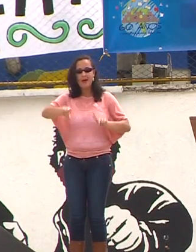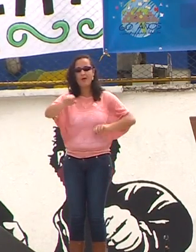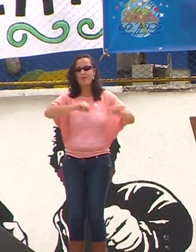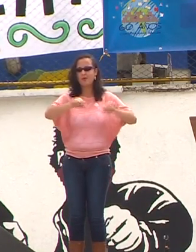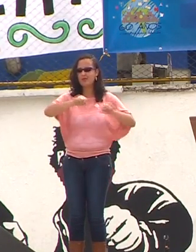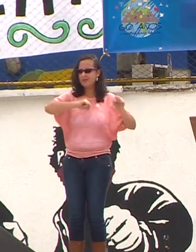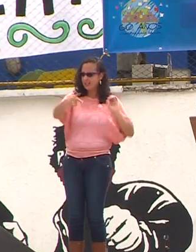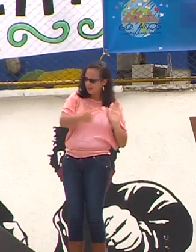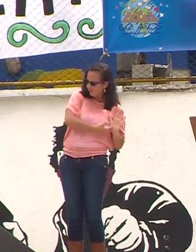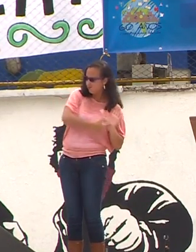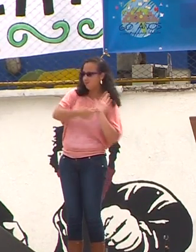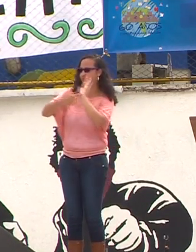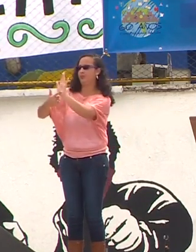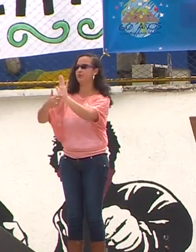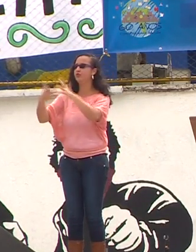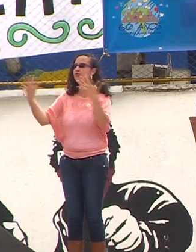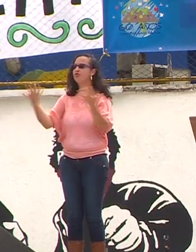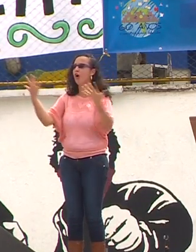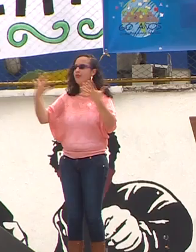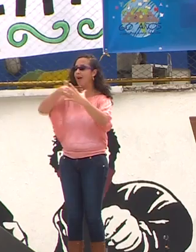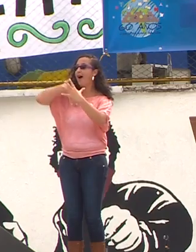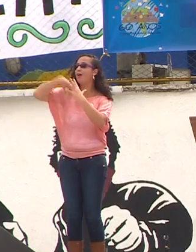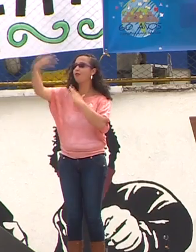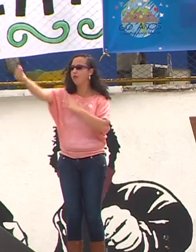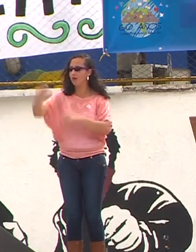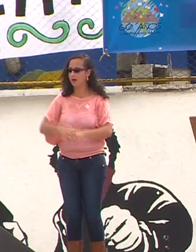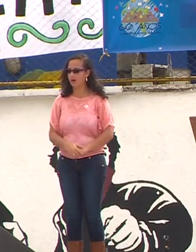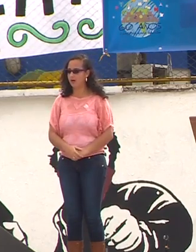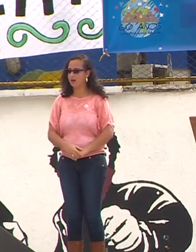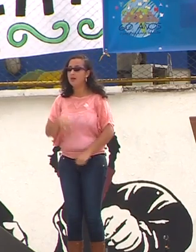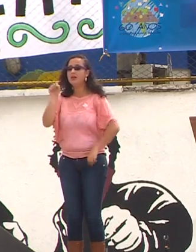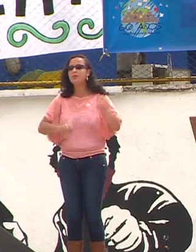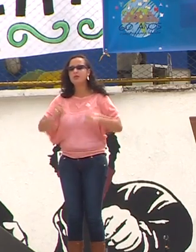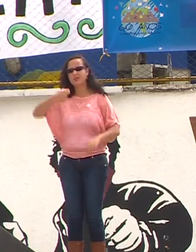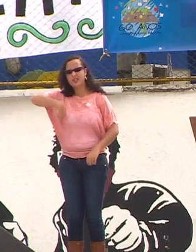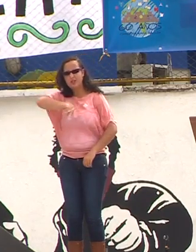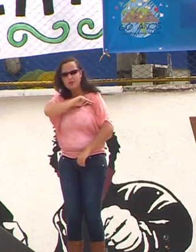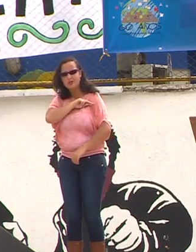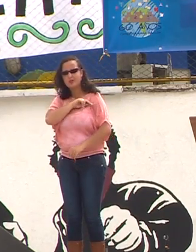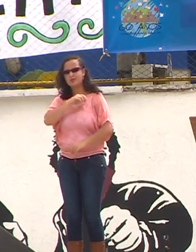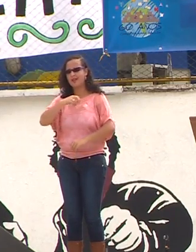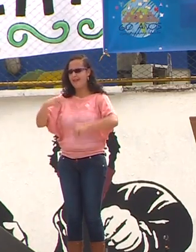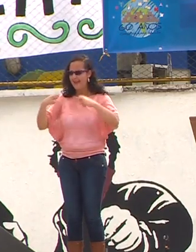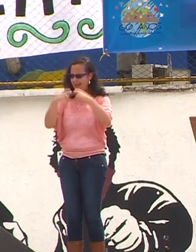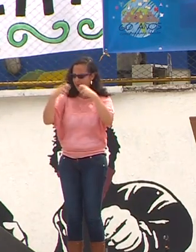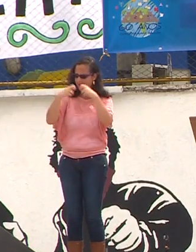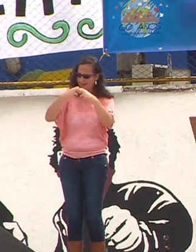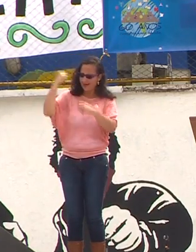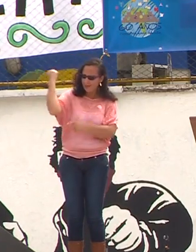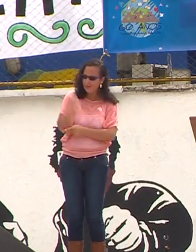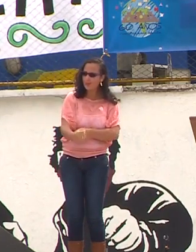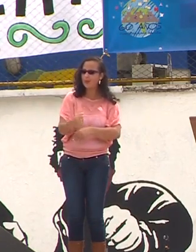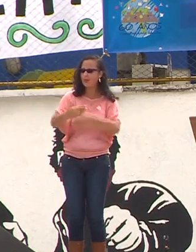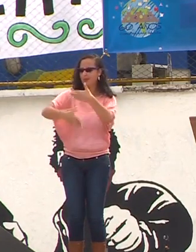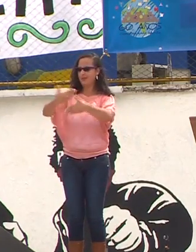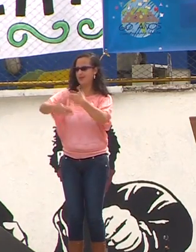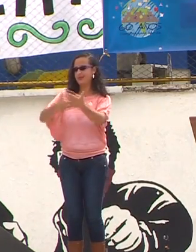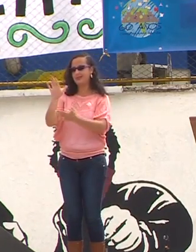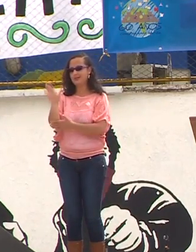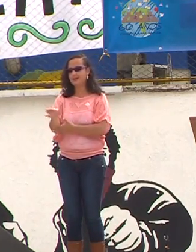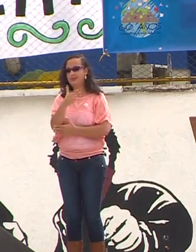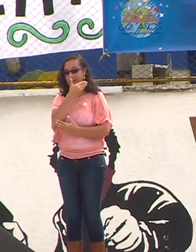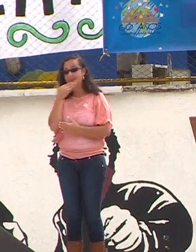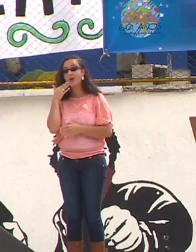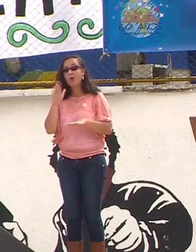en la calle, con las consignas rebosantes de energía, con la vitalidad de las